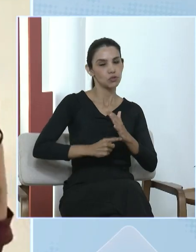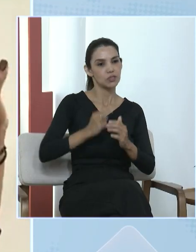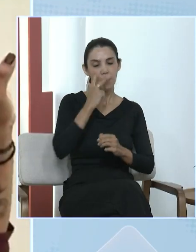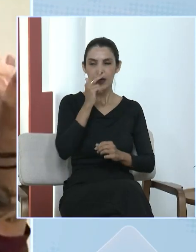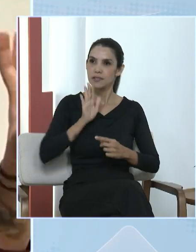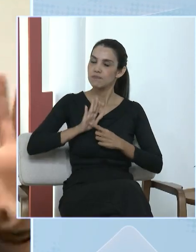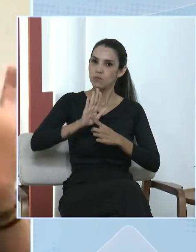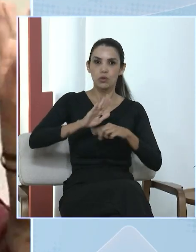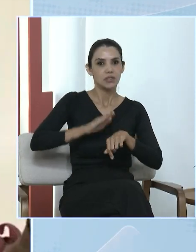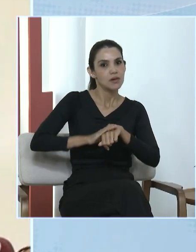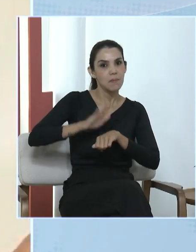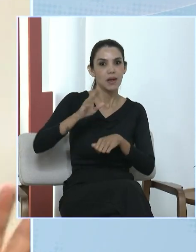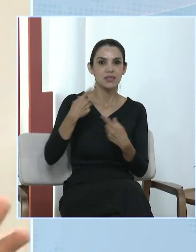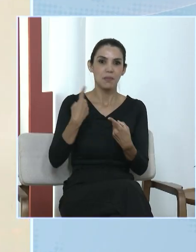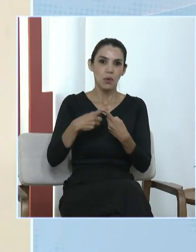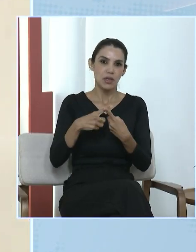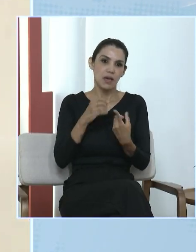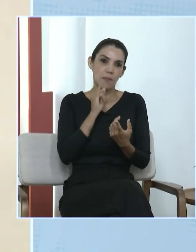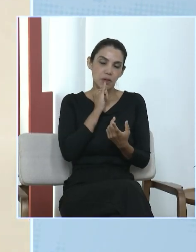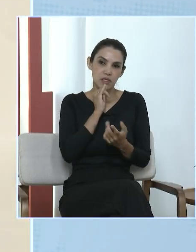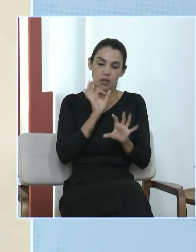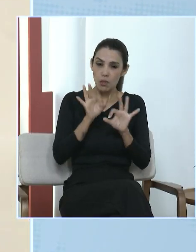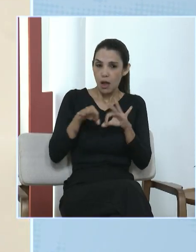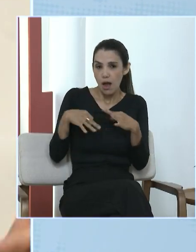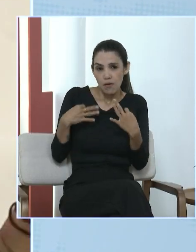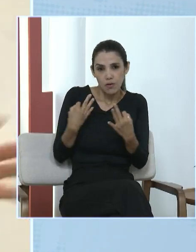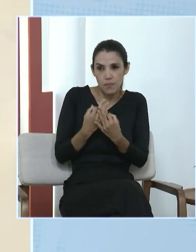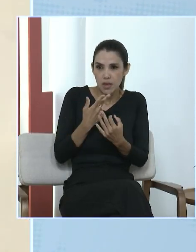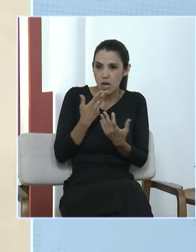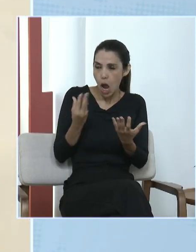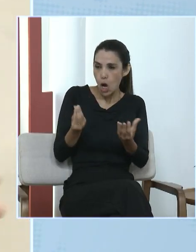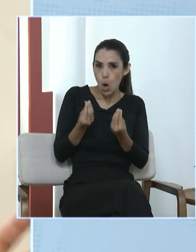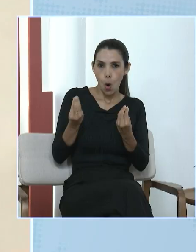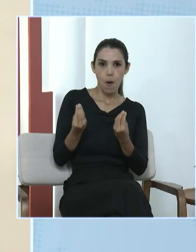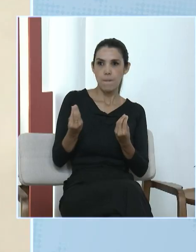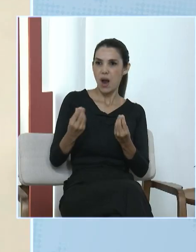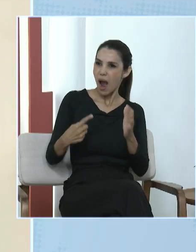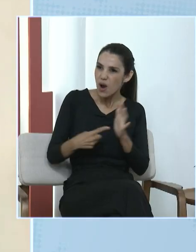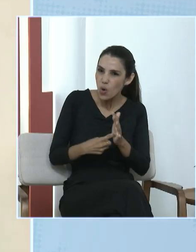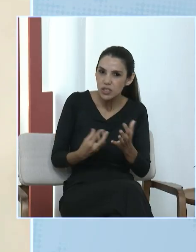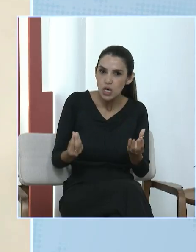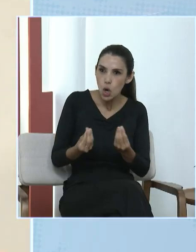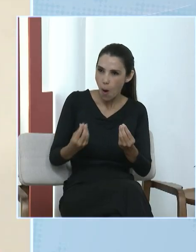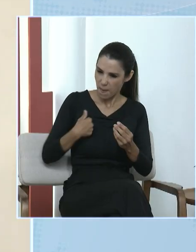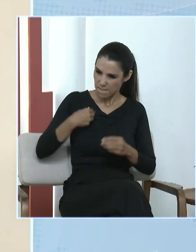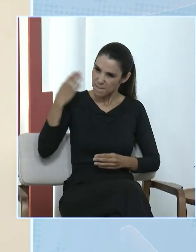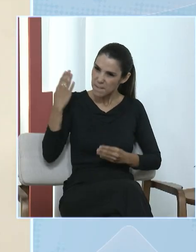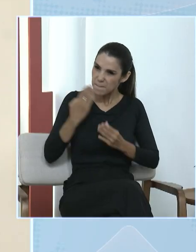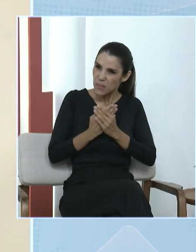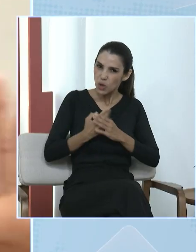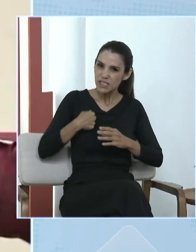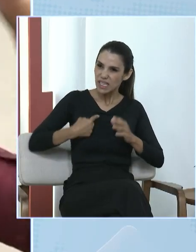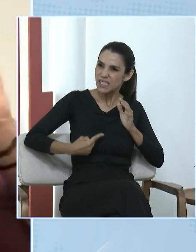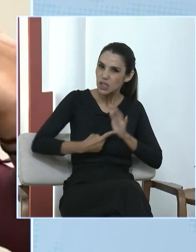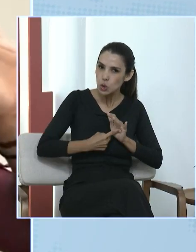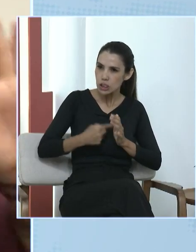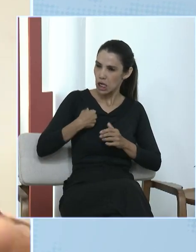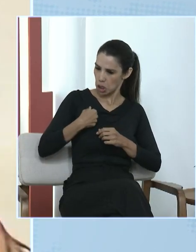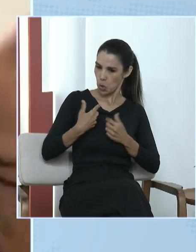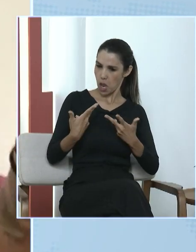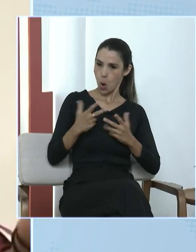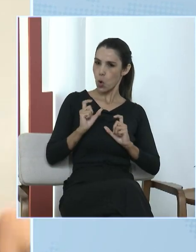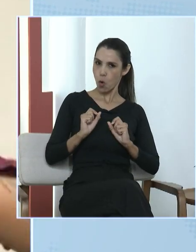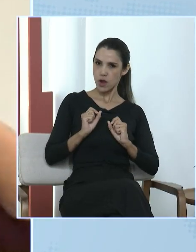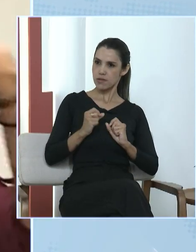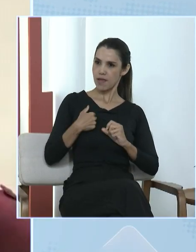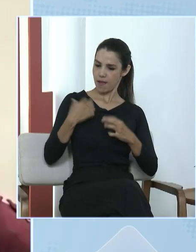elas abrem mão de todo o carinho até então construído, né? Como assim? Agora estão me denunciando, mas eu não fiz nada errado, nem conheço,